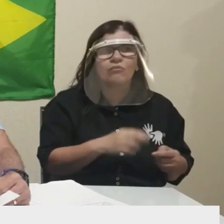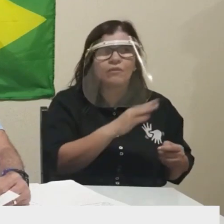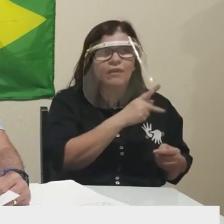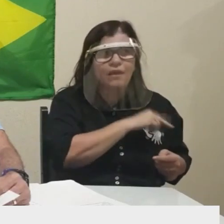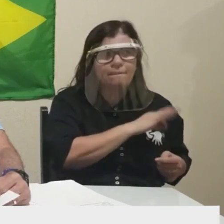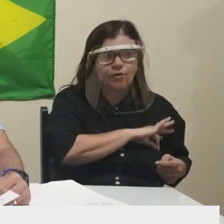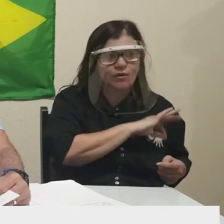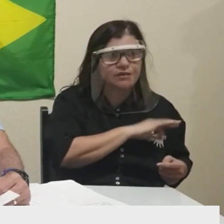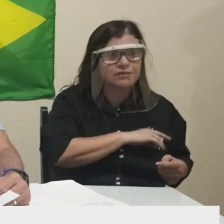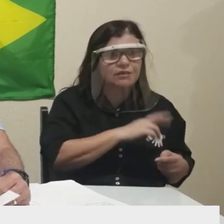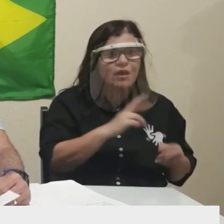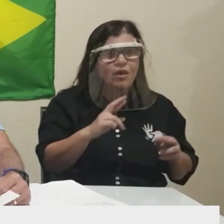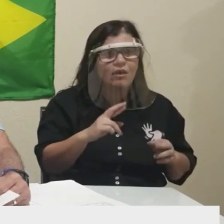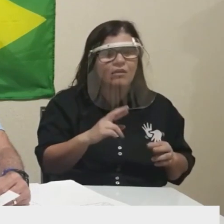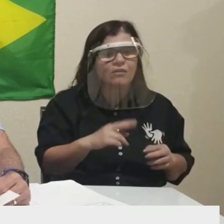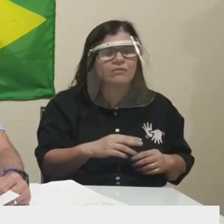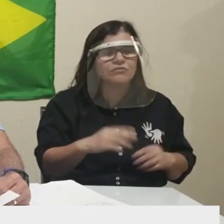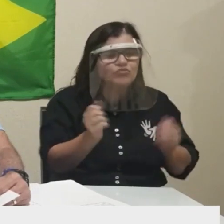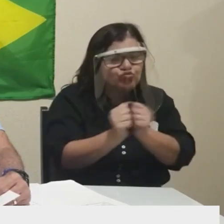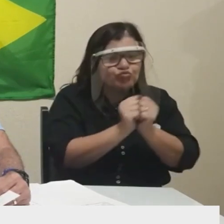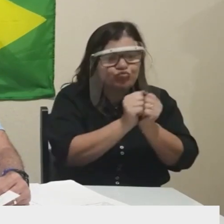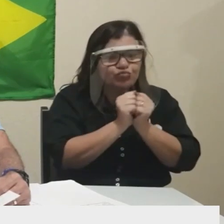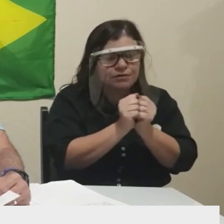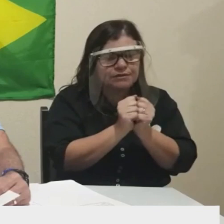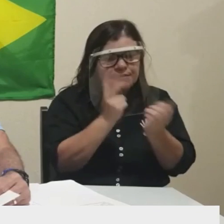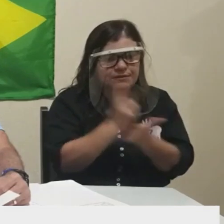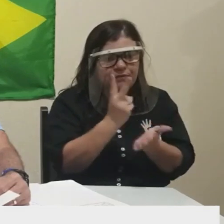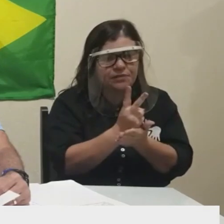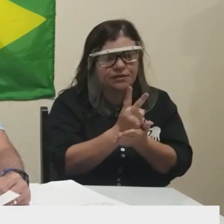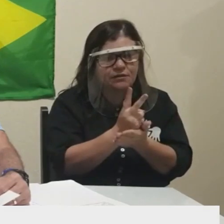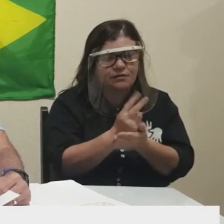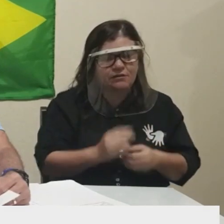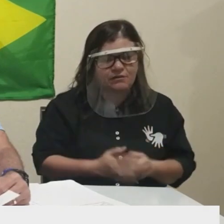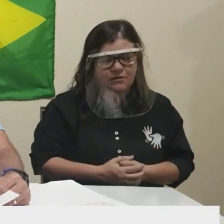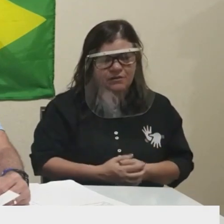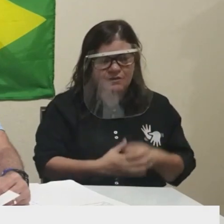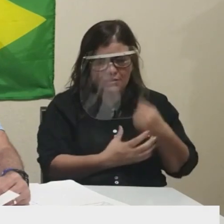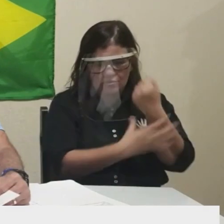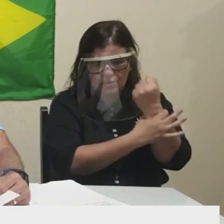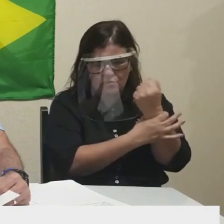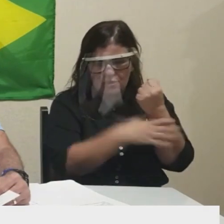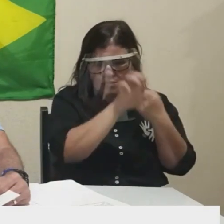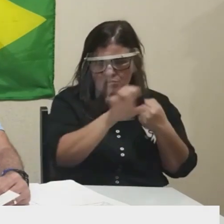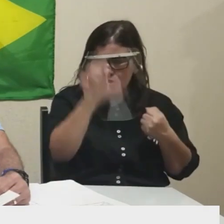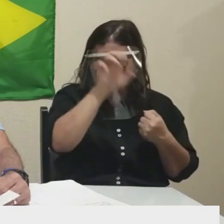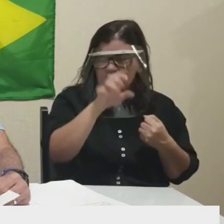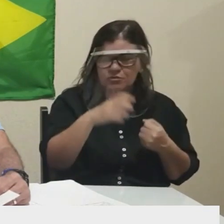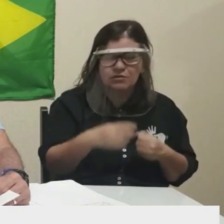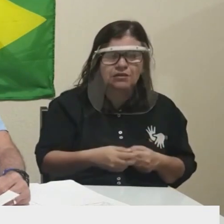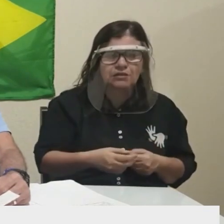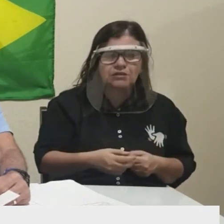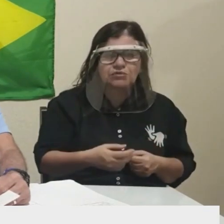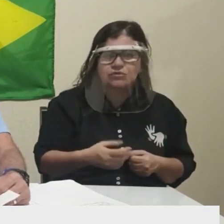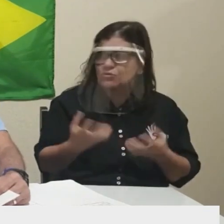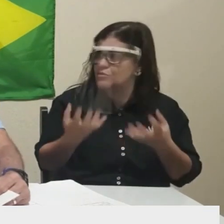Federal, recordes na atuação conjunta com os órgãos de segurança dos estados. Se o senhor quiser, eu falo um pouco de